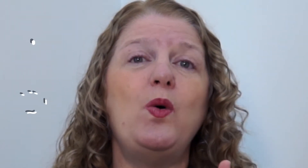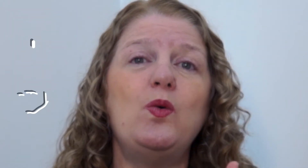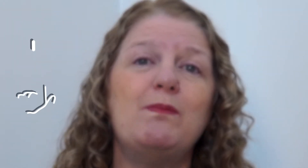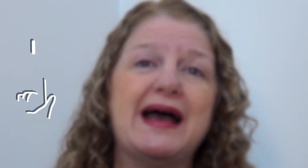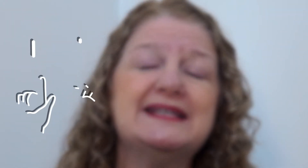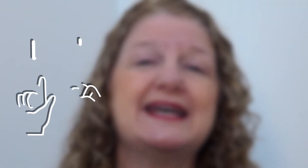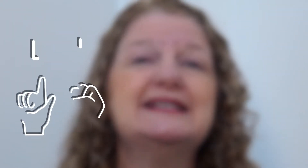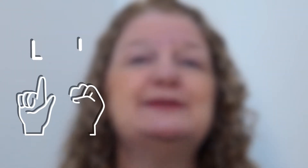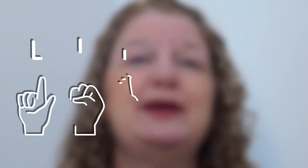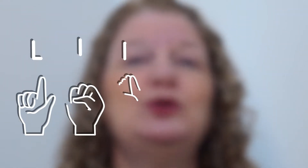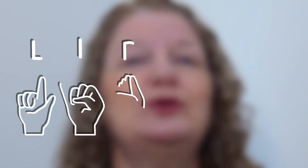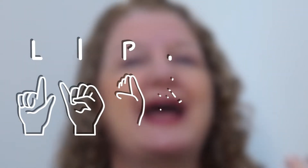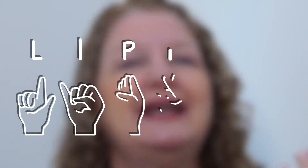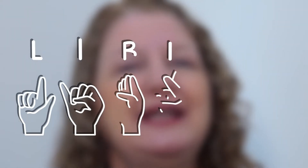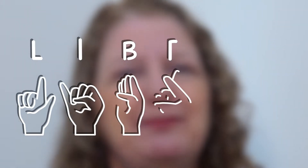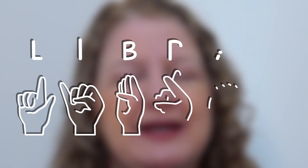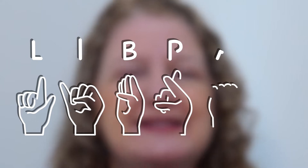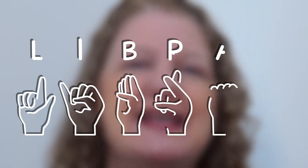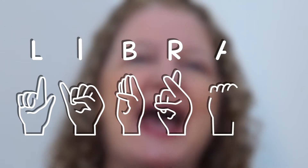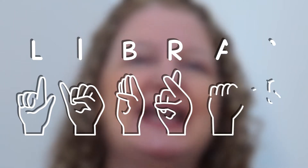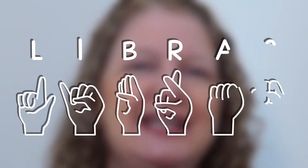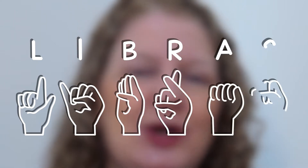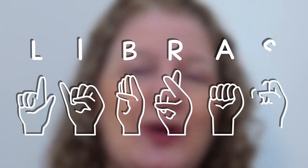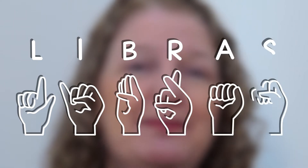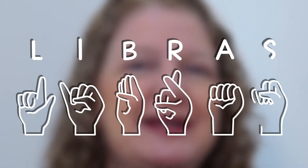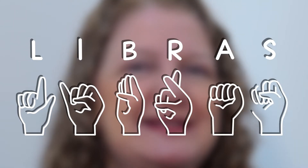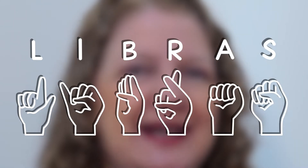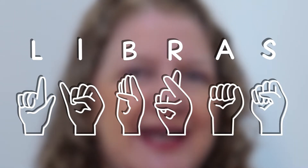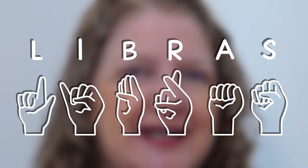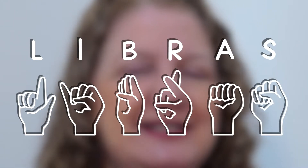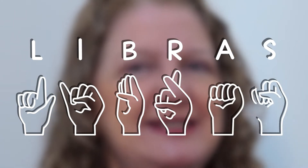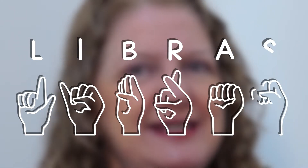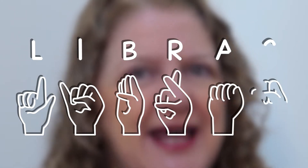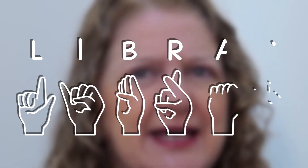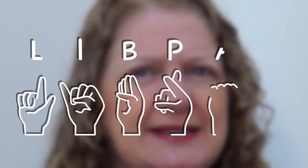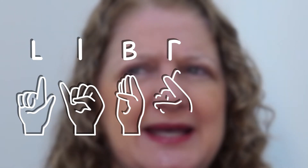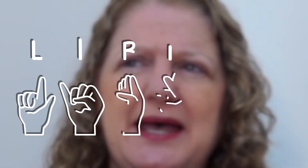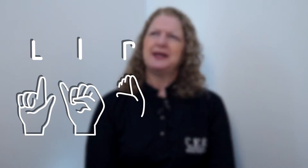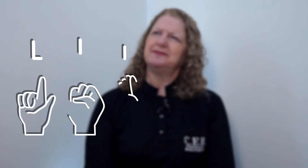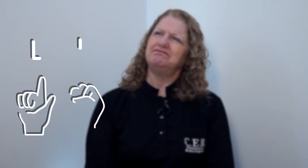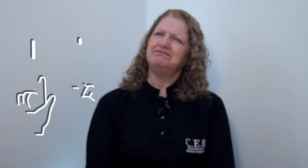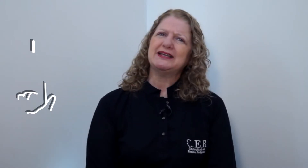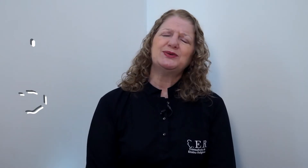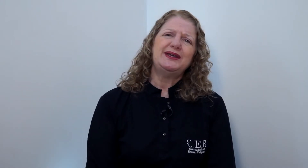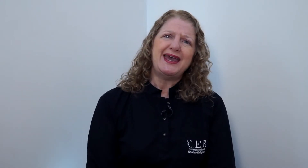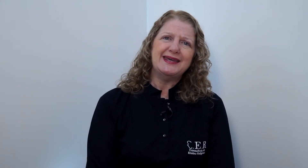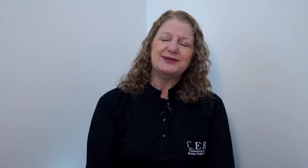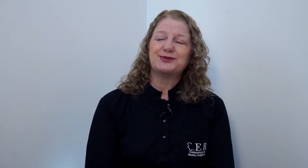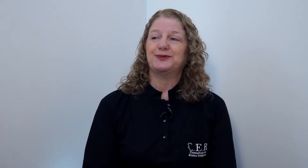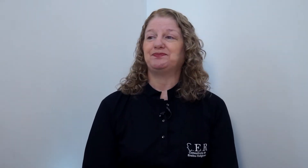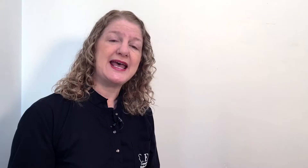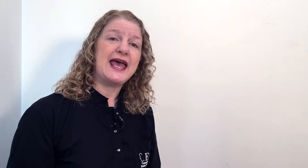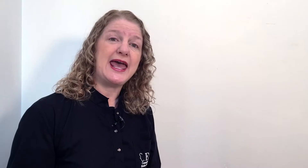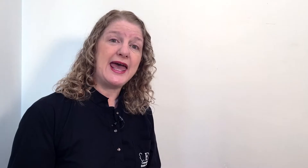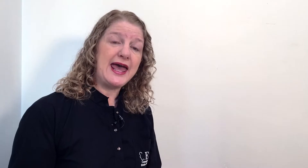pouco mais a respeito da Libras, a língua brasileira de sinais. Mas o que é isso? É